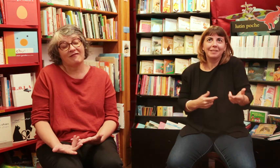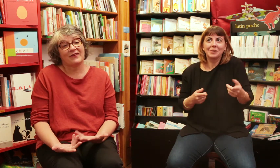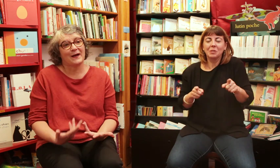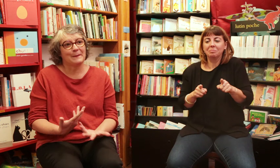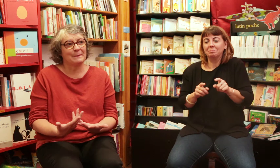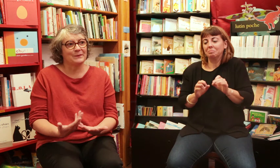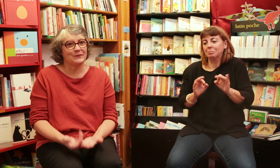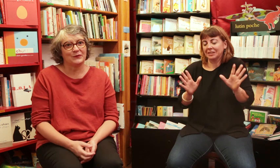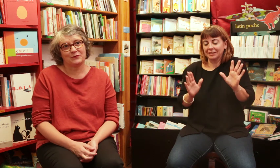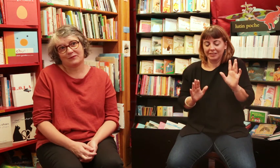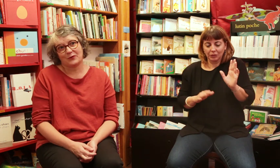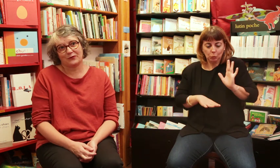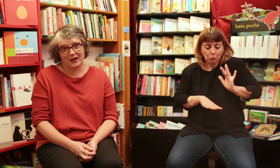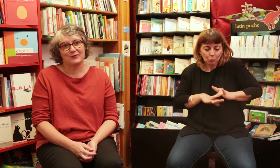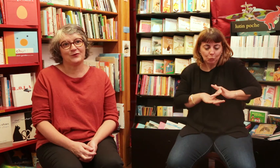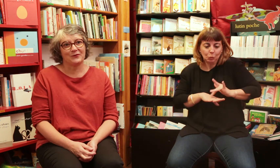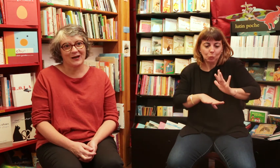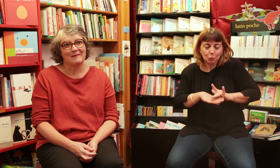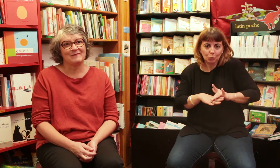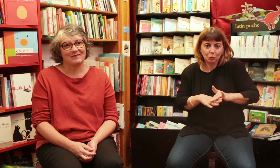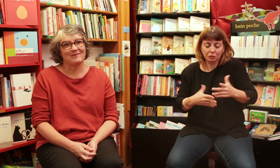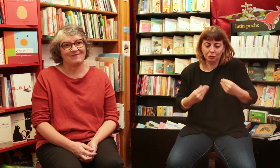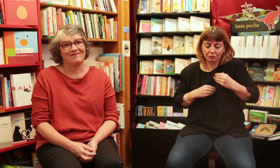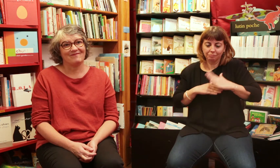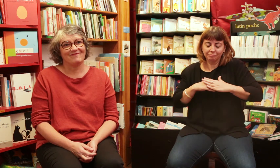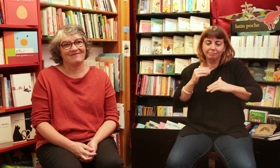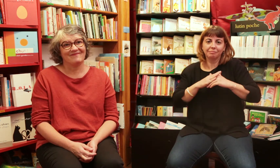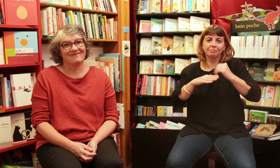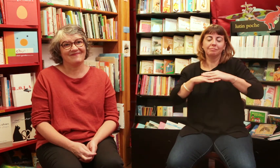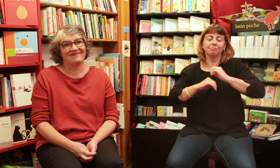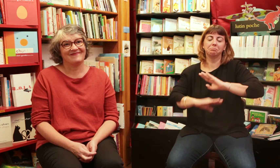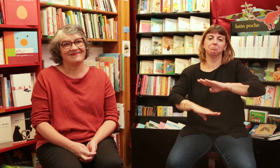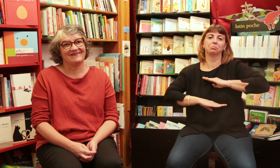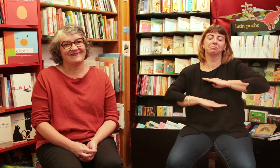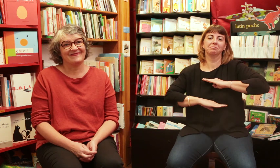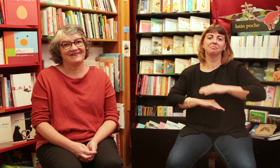moi. Enfin, au fur et à mesure, voilà.